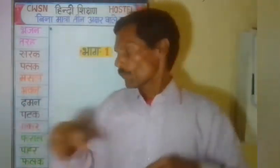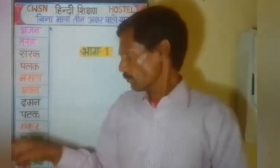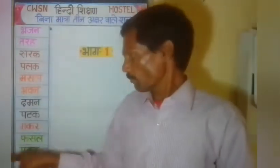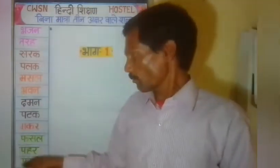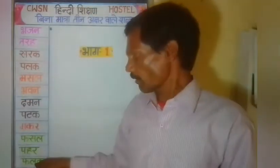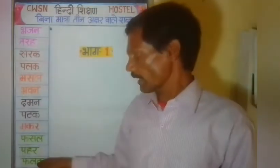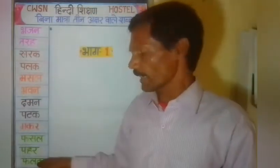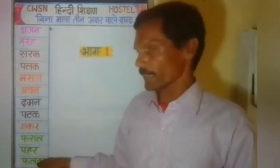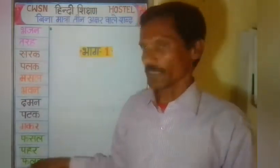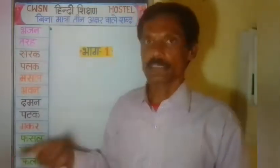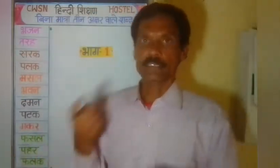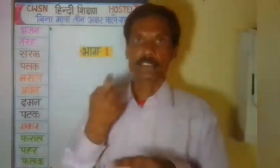फलक,